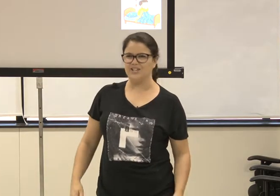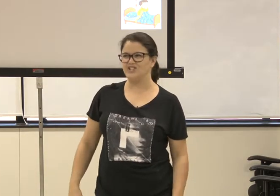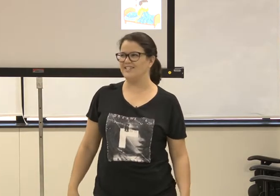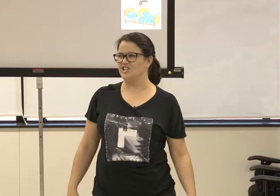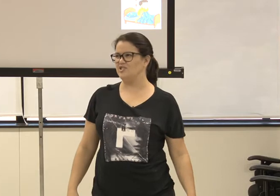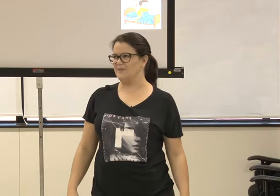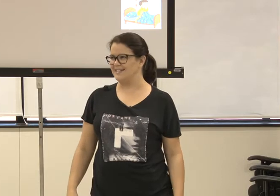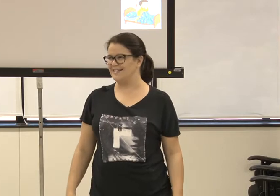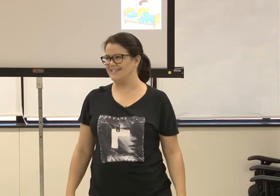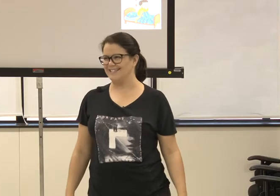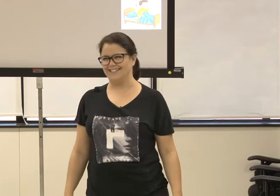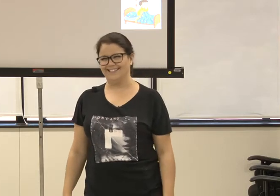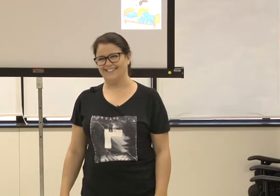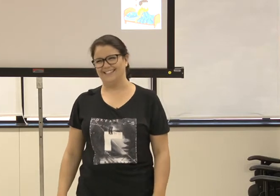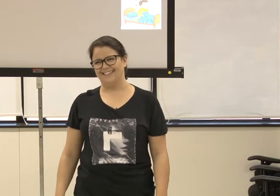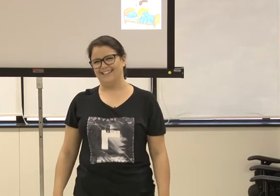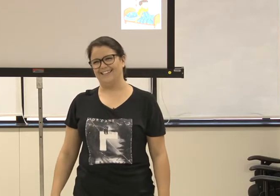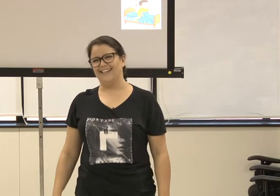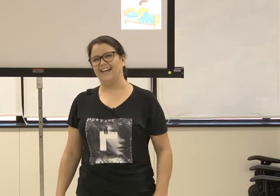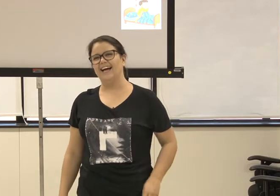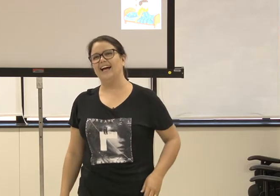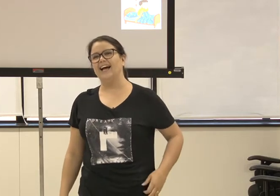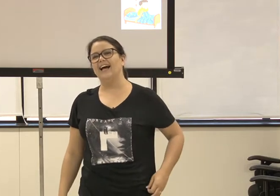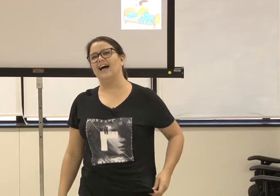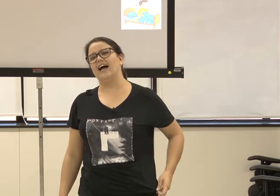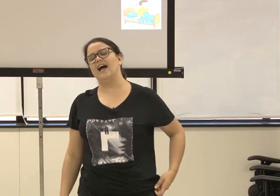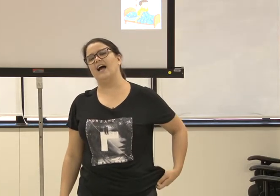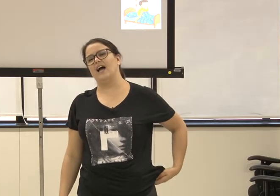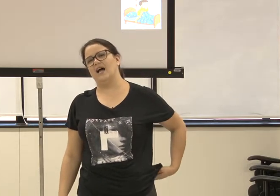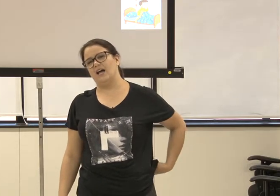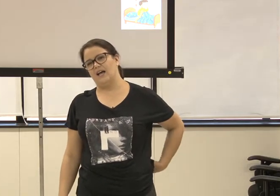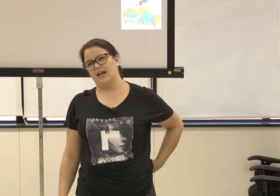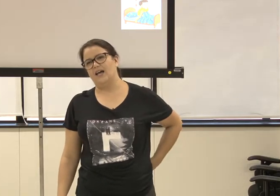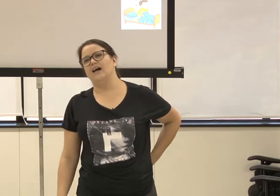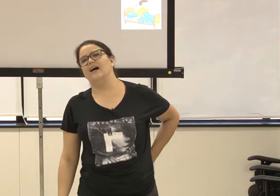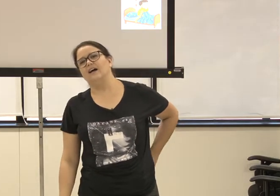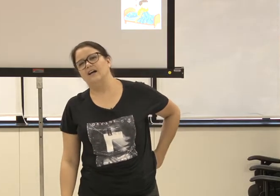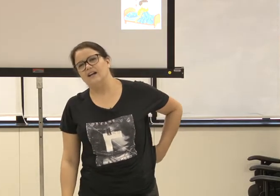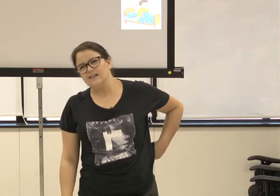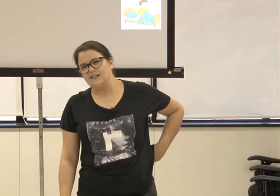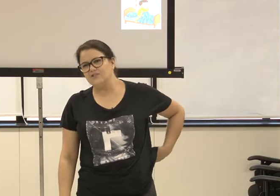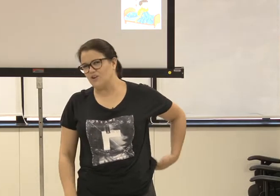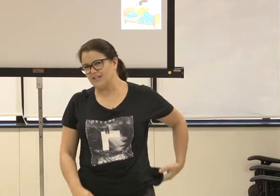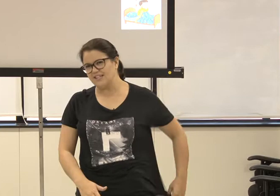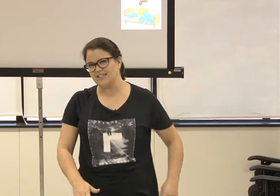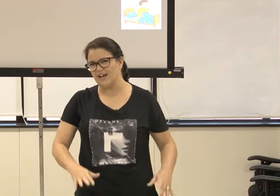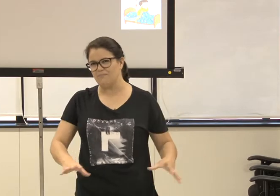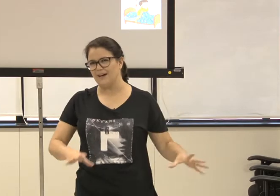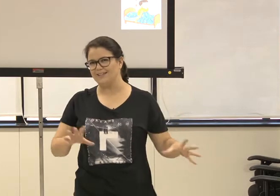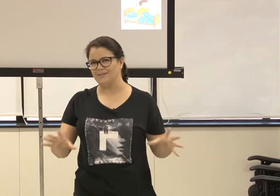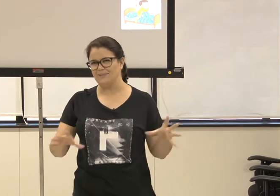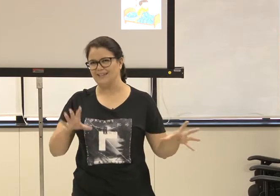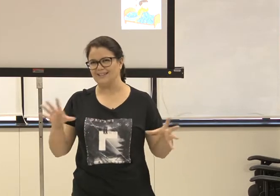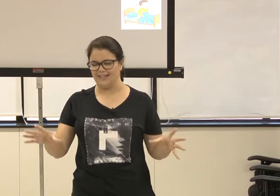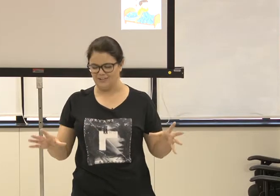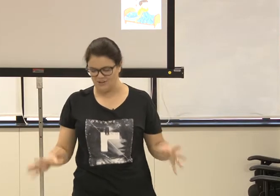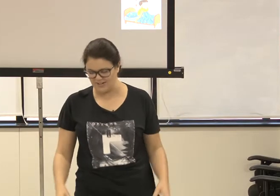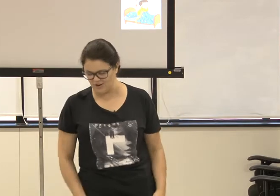partes íntimas. O asseio é esse do hospital. Ah. Só o necessário para, dependendo da ocasião.